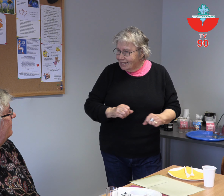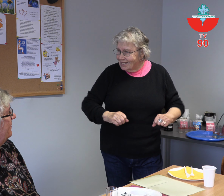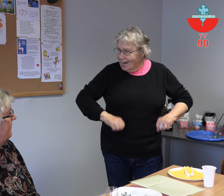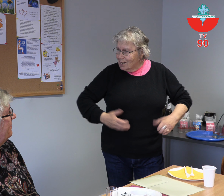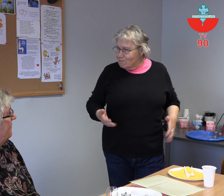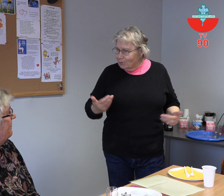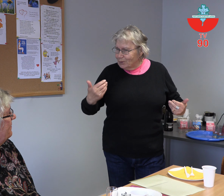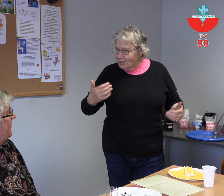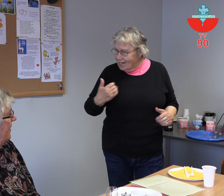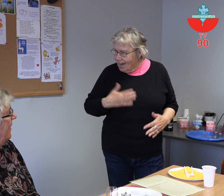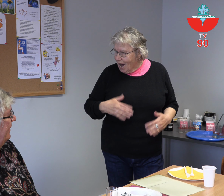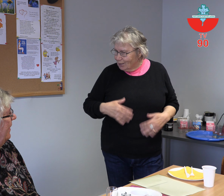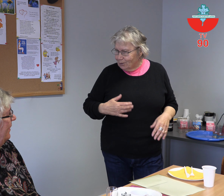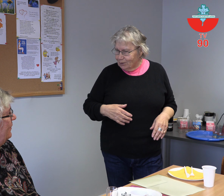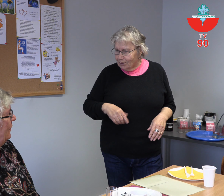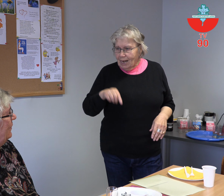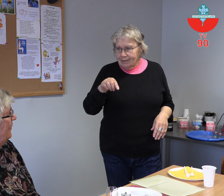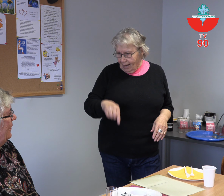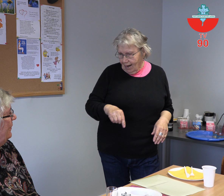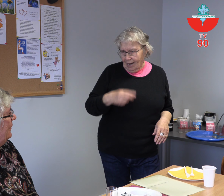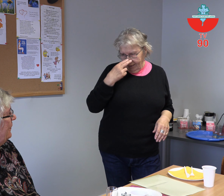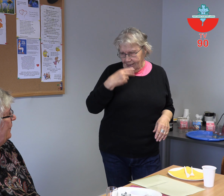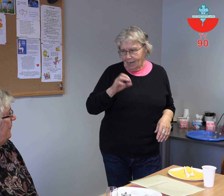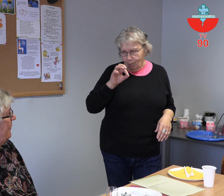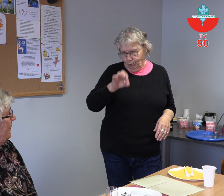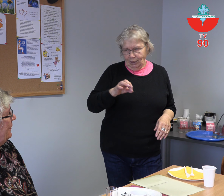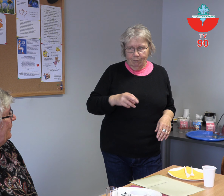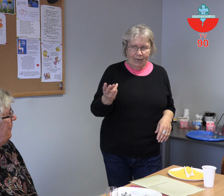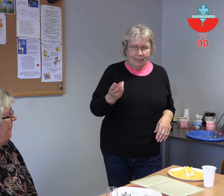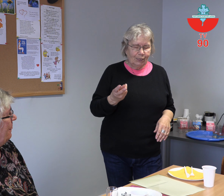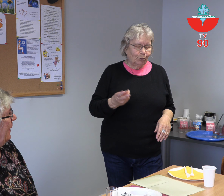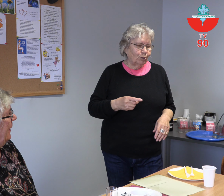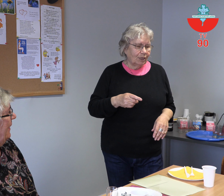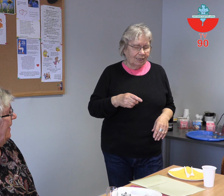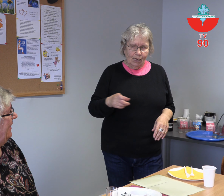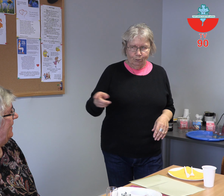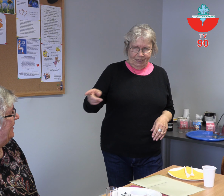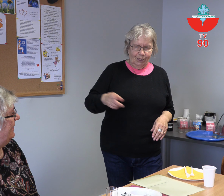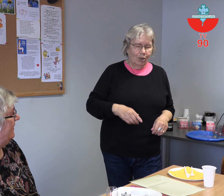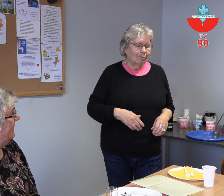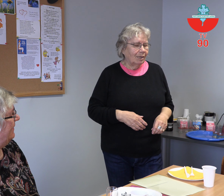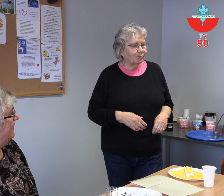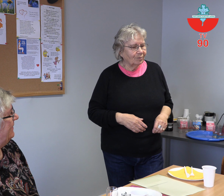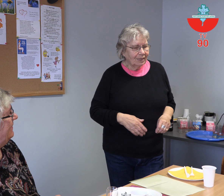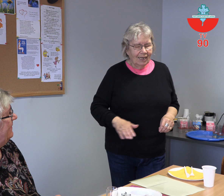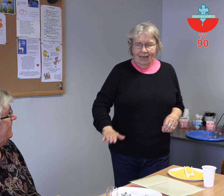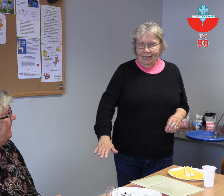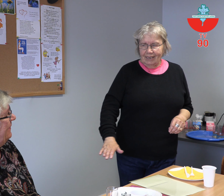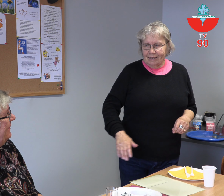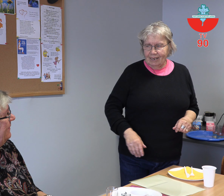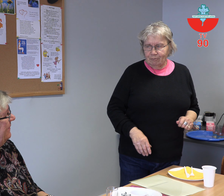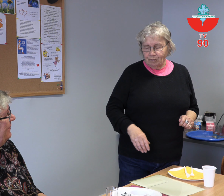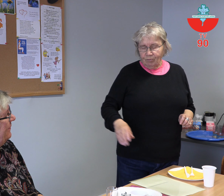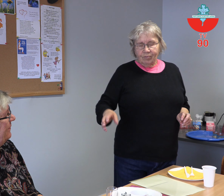huoliakkaista lopuksi. Ne haatu jo tämä näinkin kapusipä niin sukustina kuin sinua oma. Kyllä.